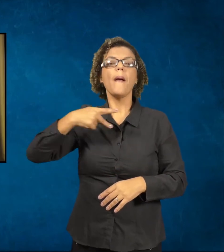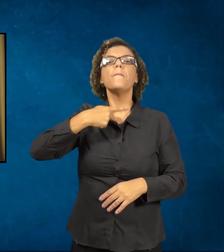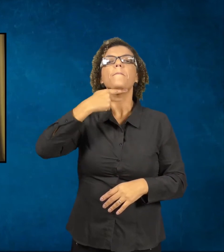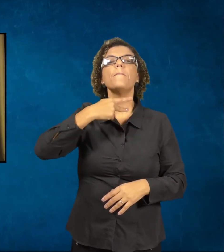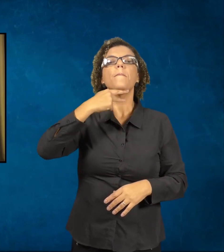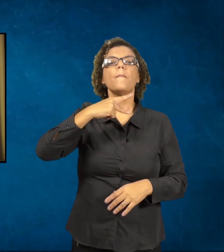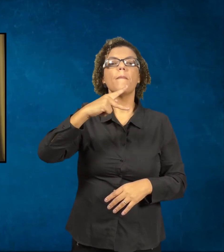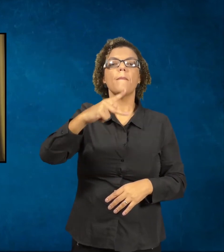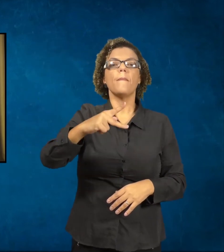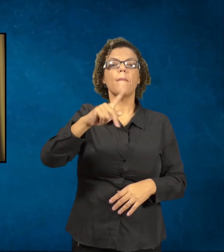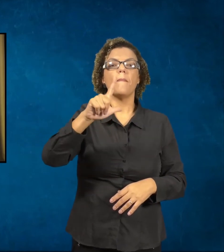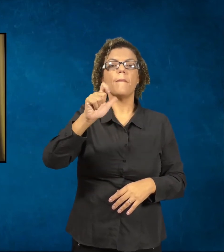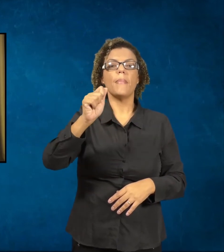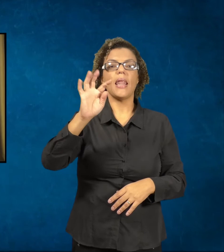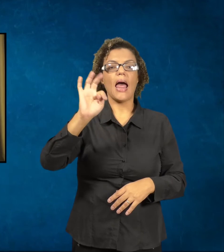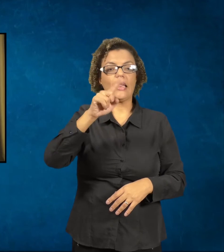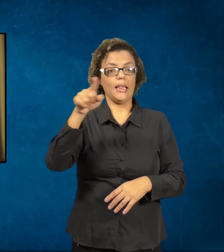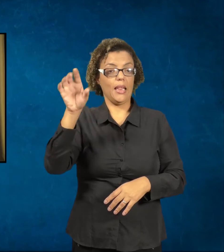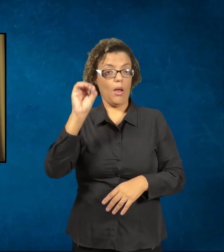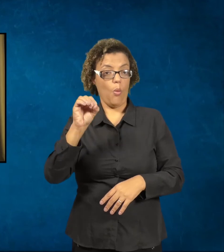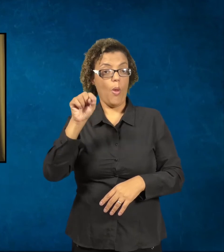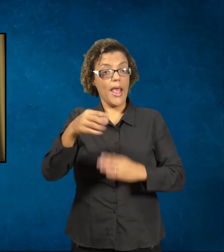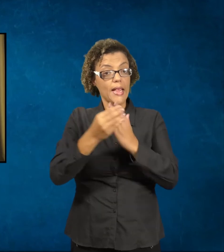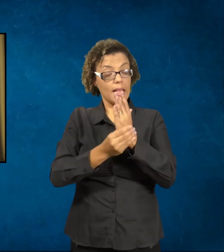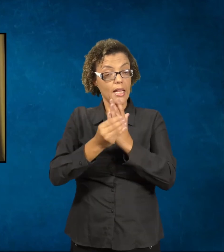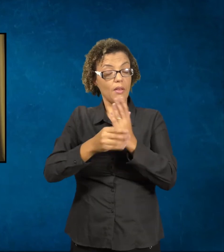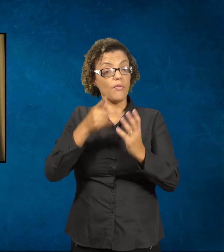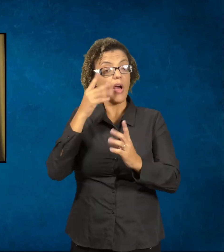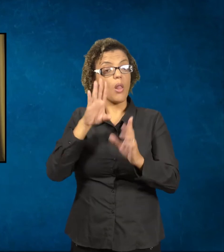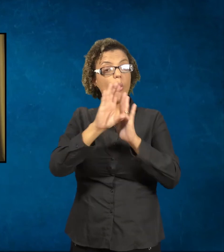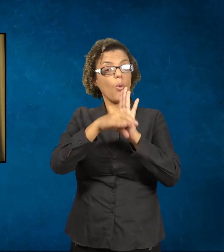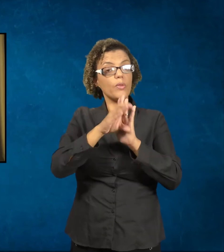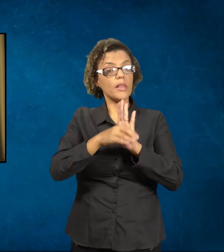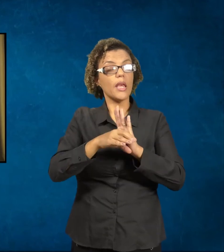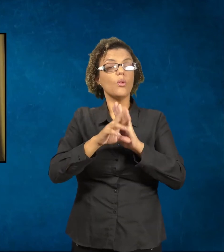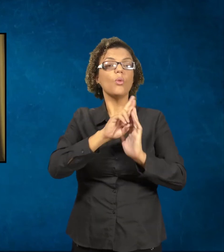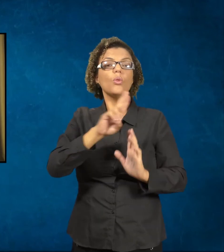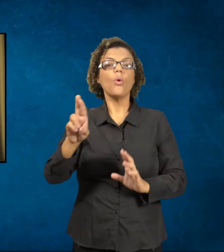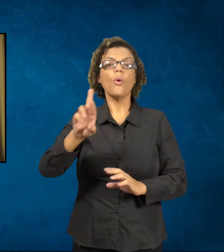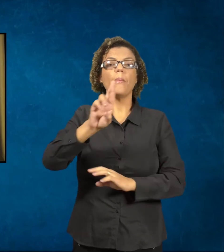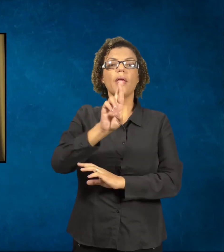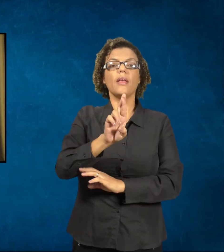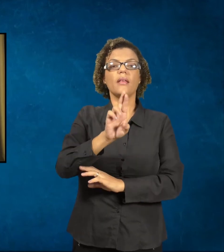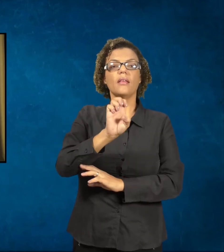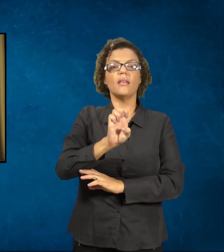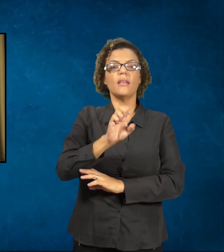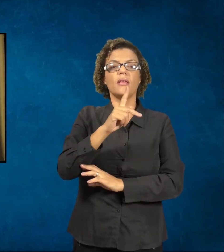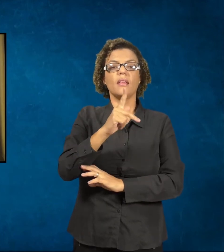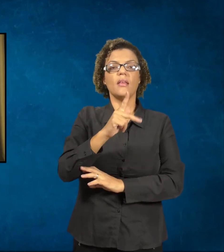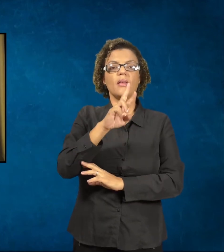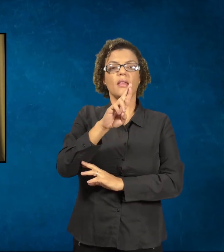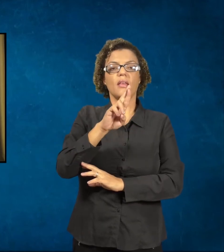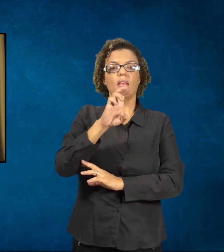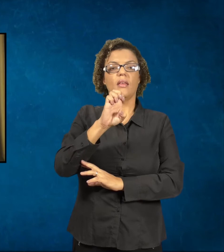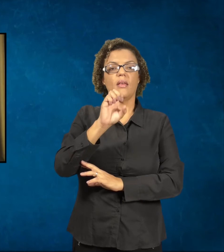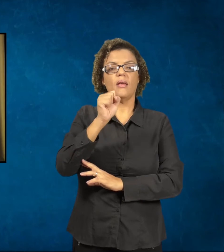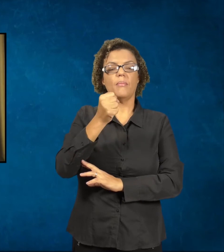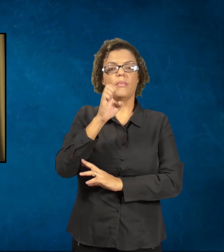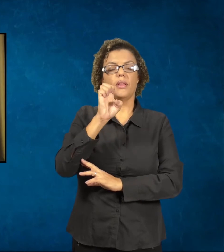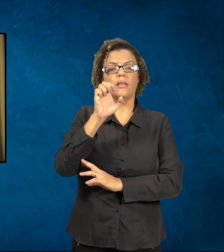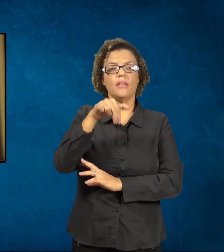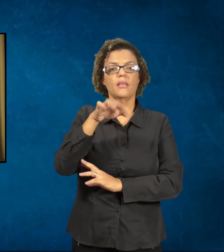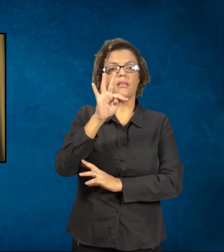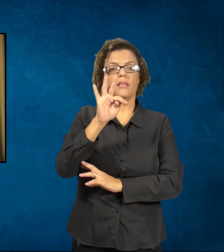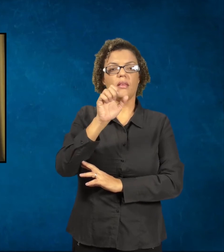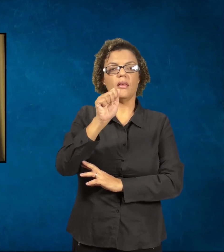de um conceito chamado representatividade. Ele diz que quando educamos alguém, nós representamos aquilo que